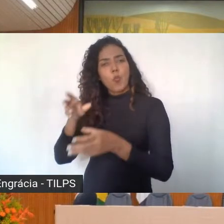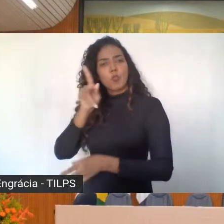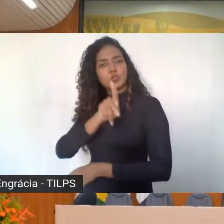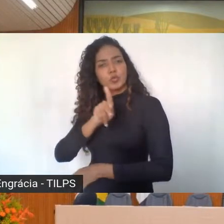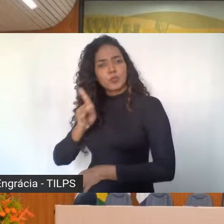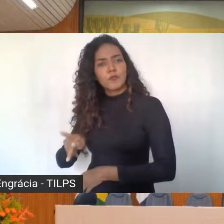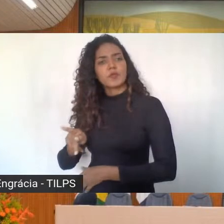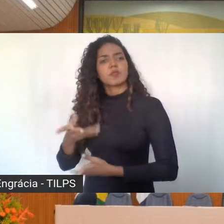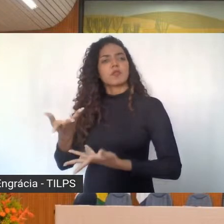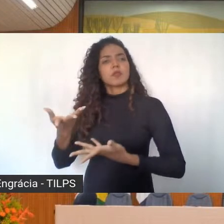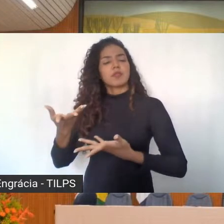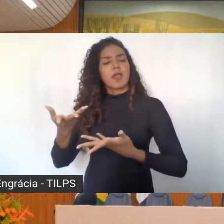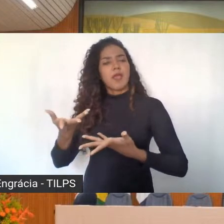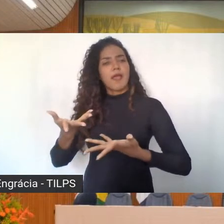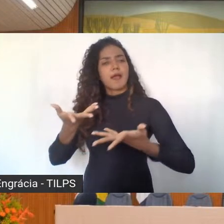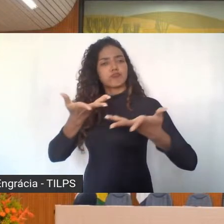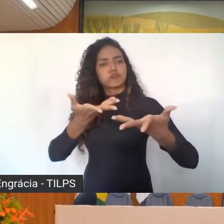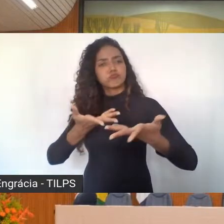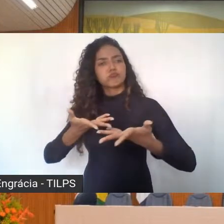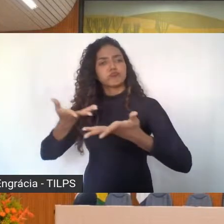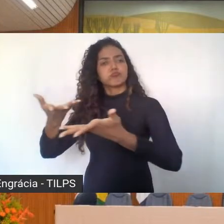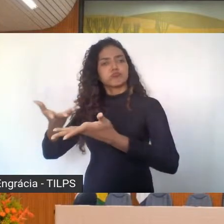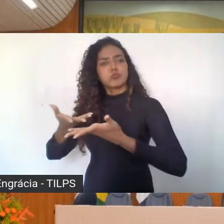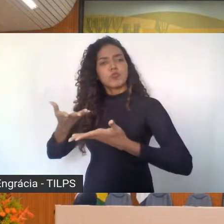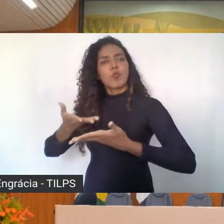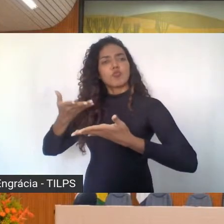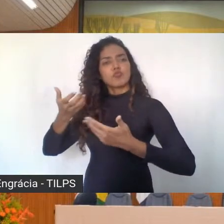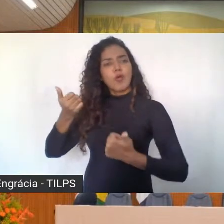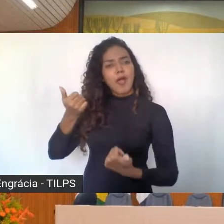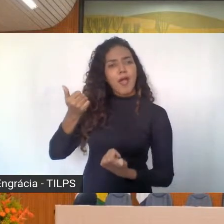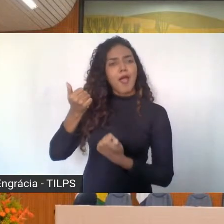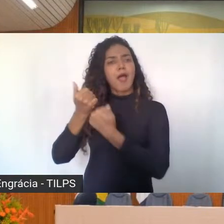a apoiar esses estudantes, a transmitir